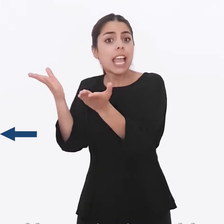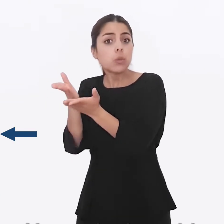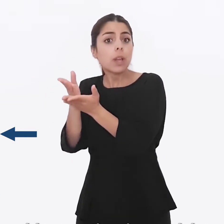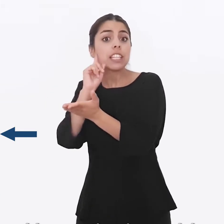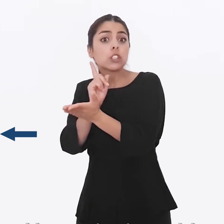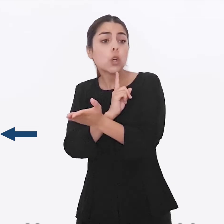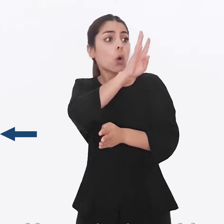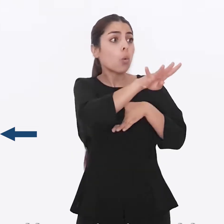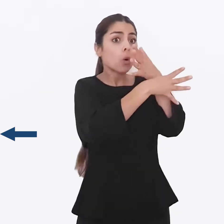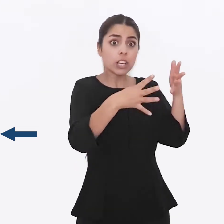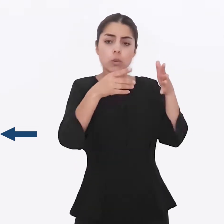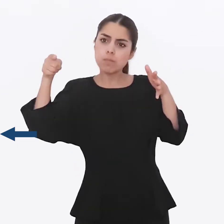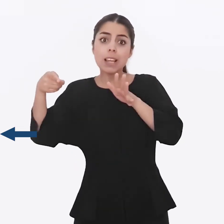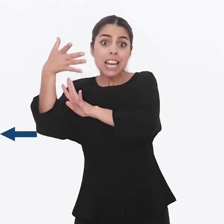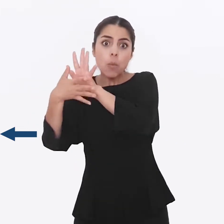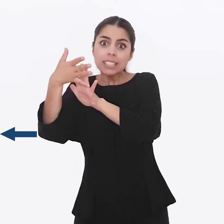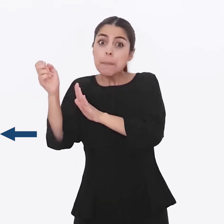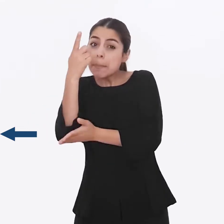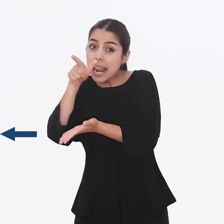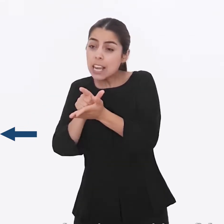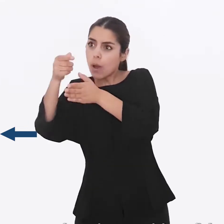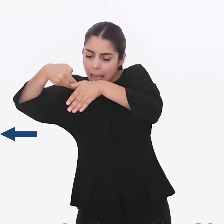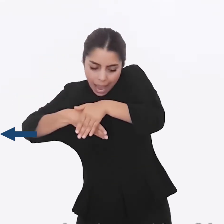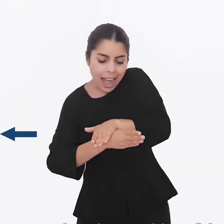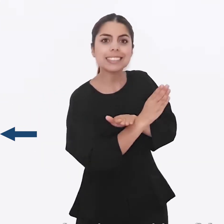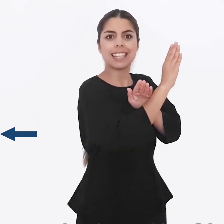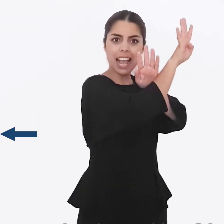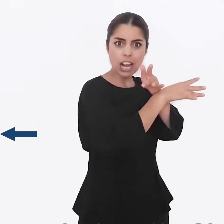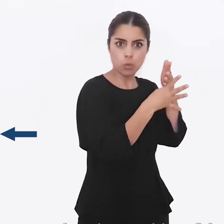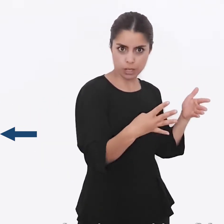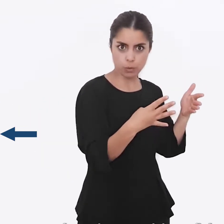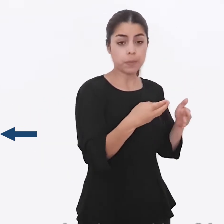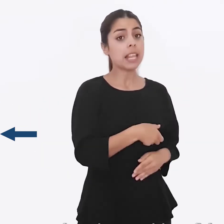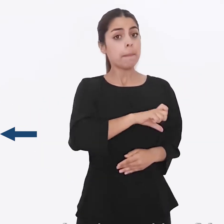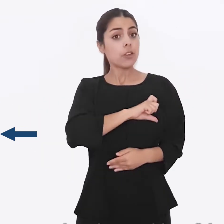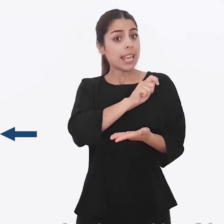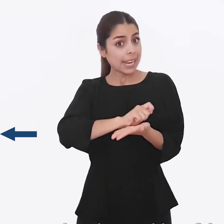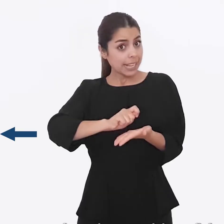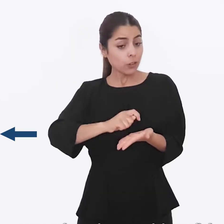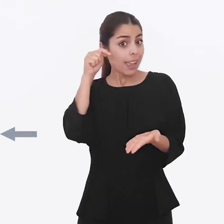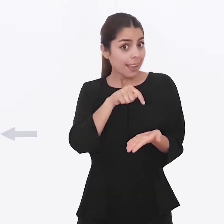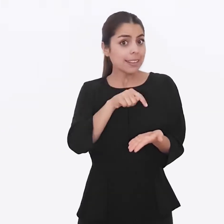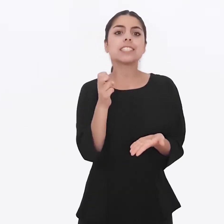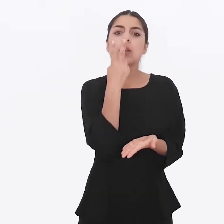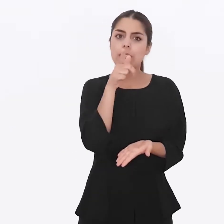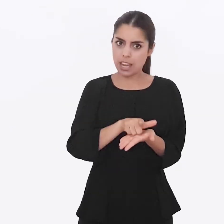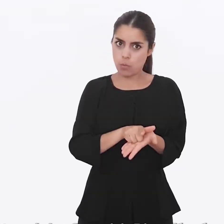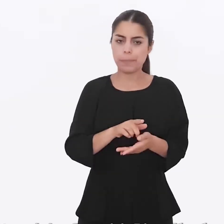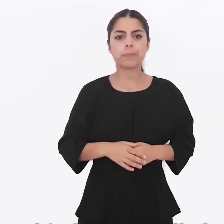al currículum nacional a través de la lengua de señas como primera lengua y del español escrito como segunda lengua. Otra es